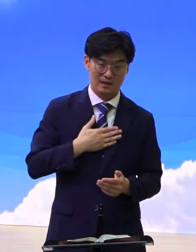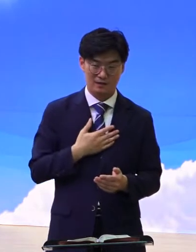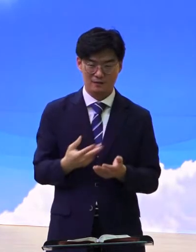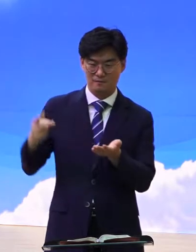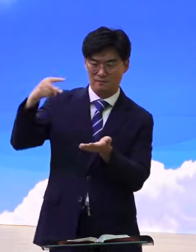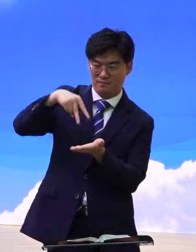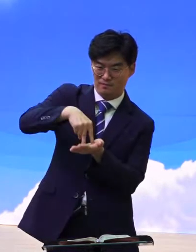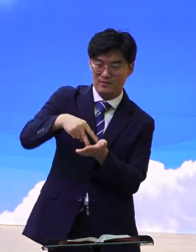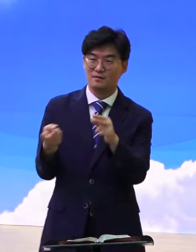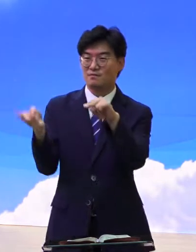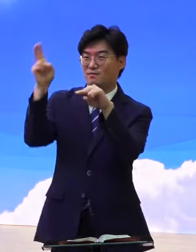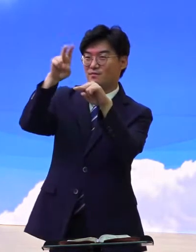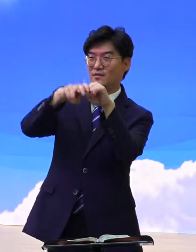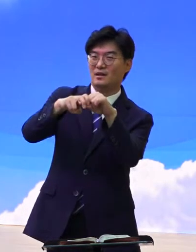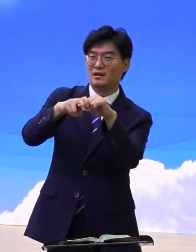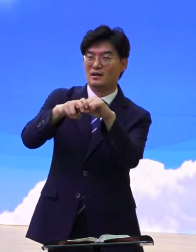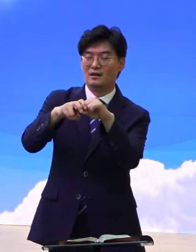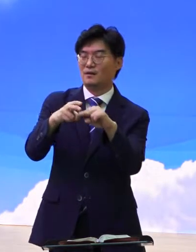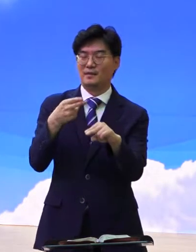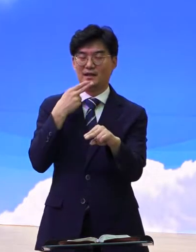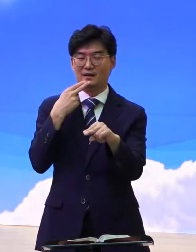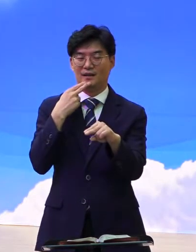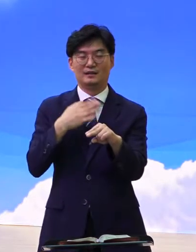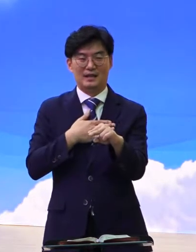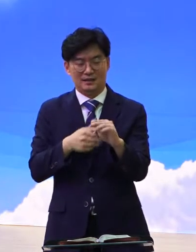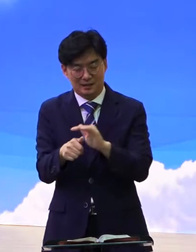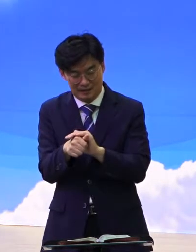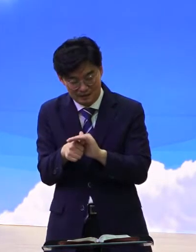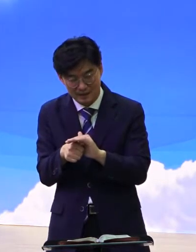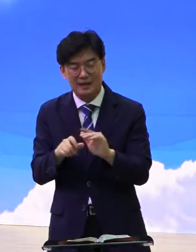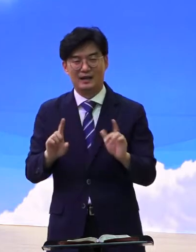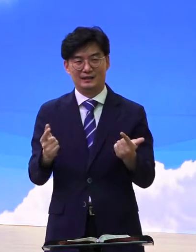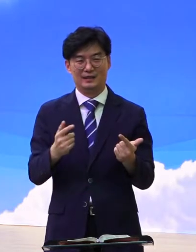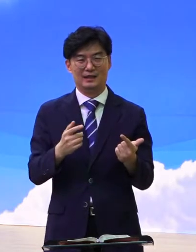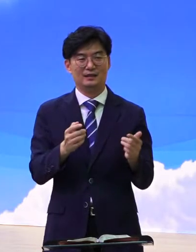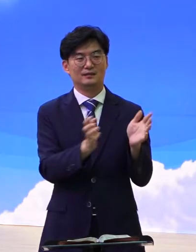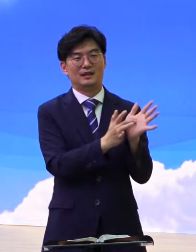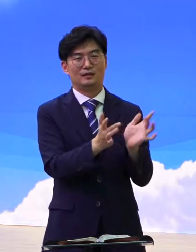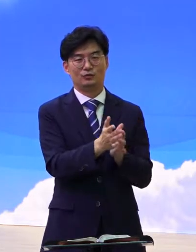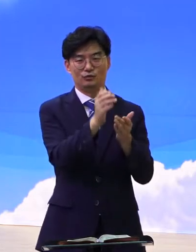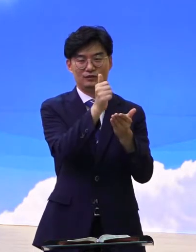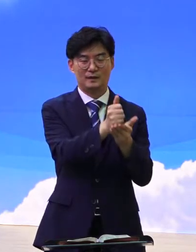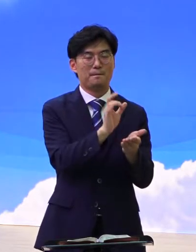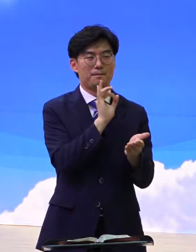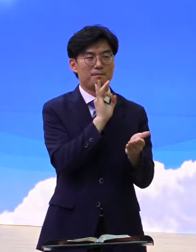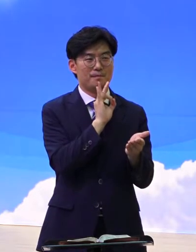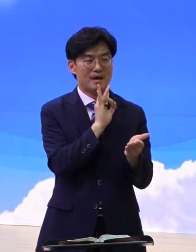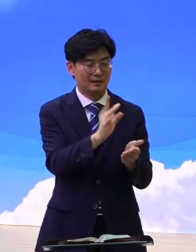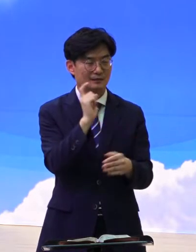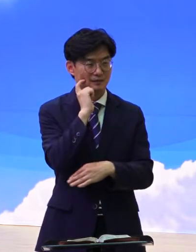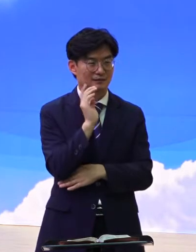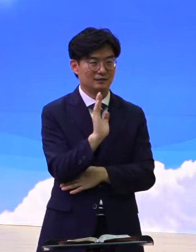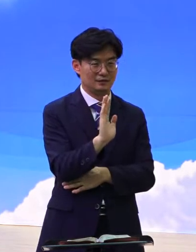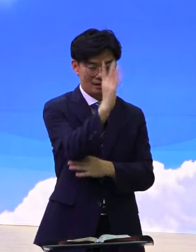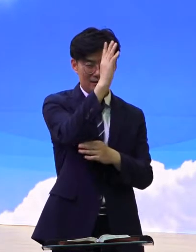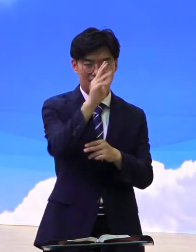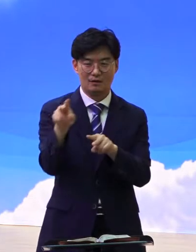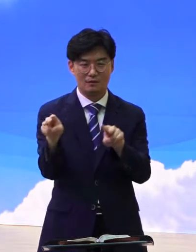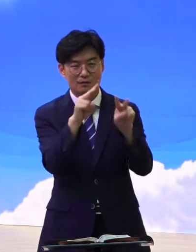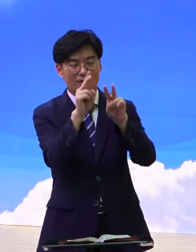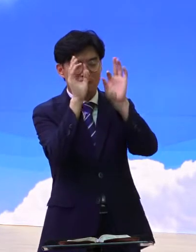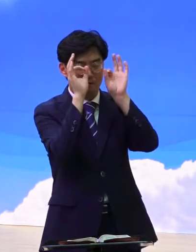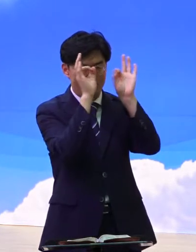숨었고 예수님만 주목받고 예수님만 영광을 받기를 원했습니다. 그래서 많은 사람들이 그 기적을